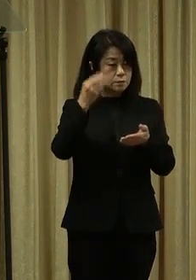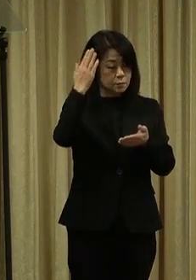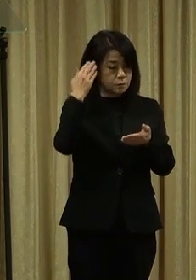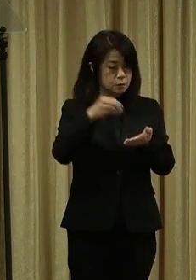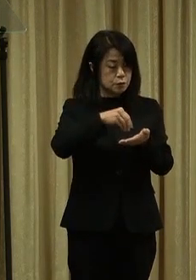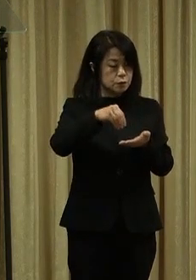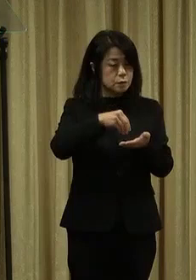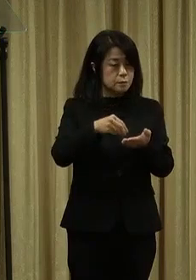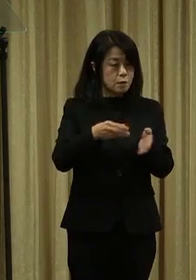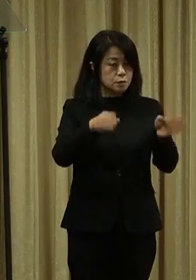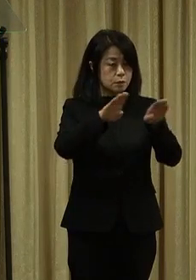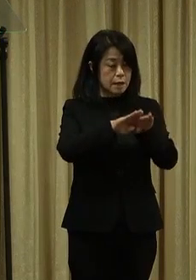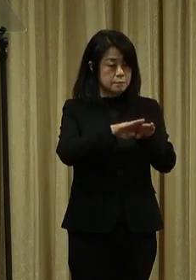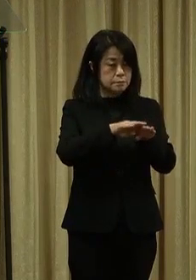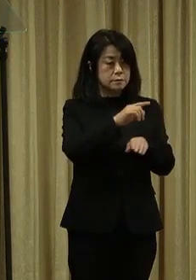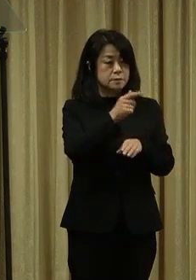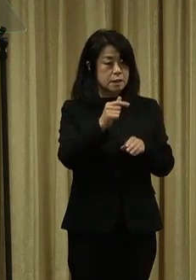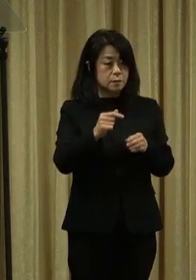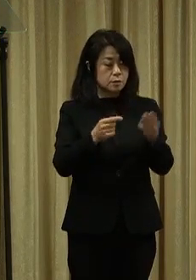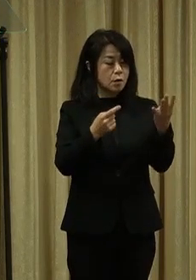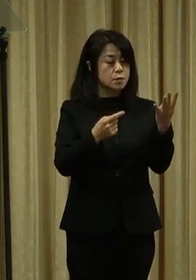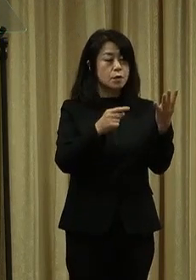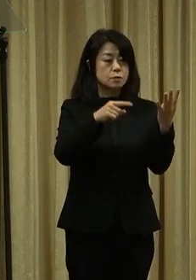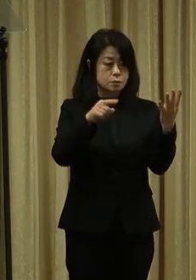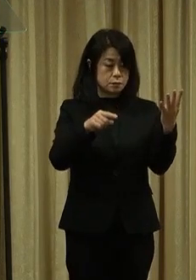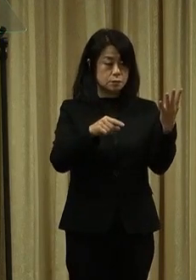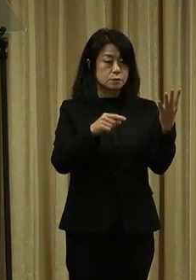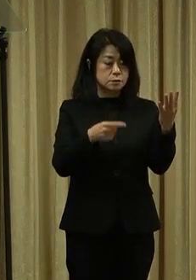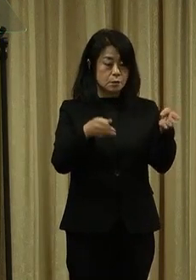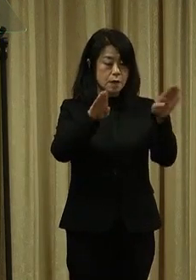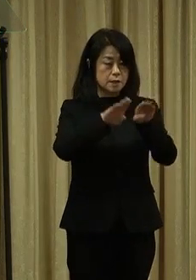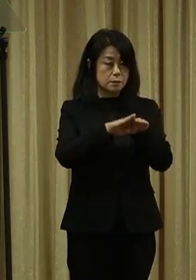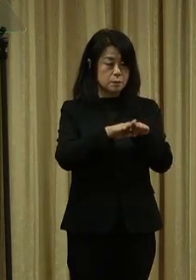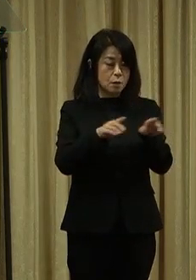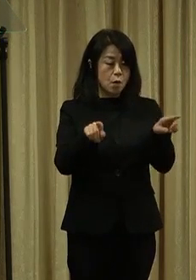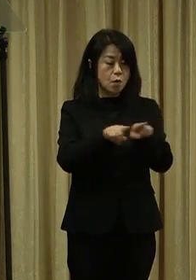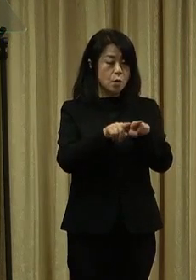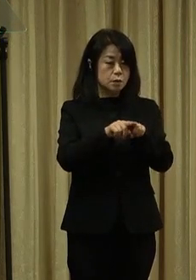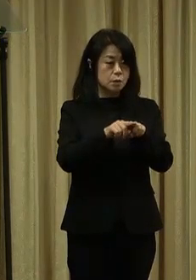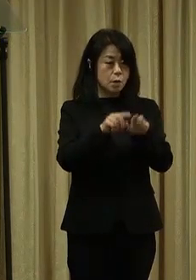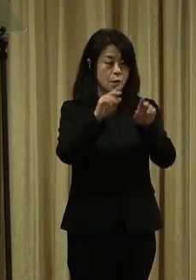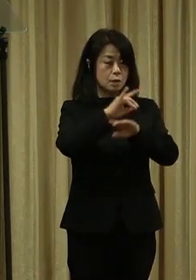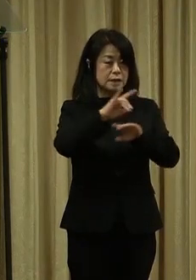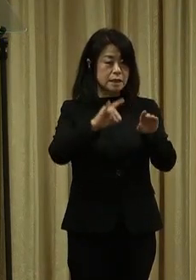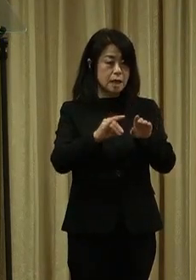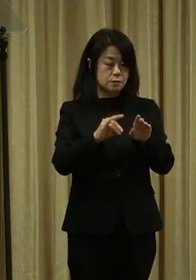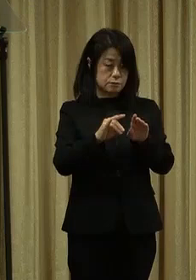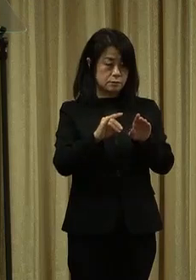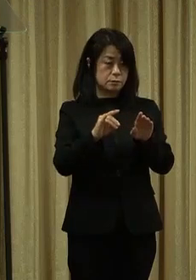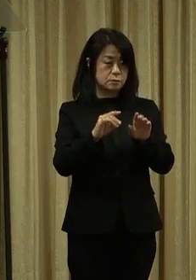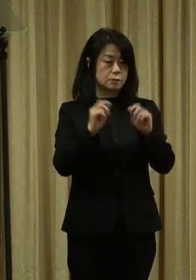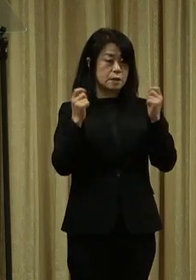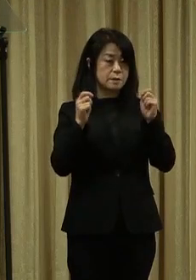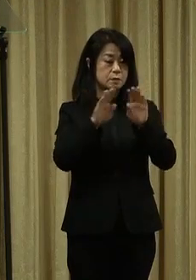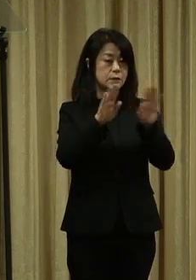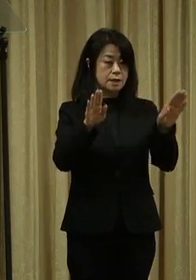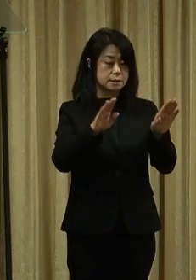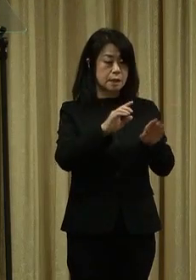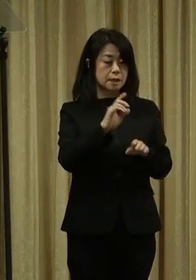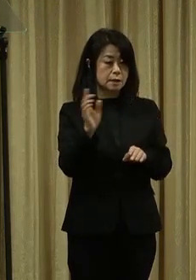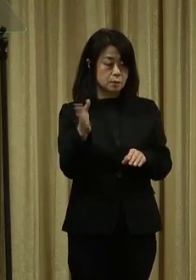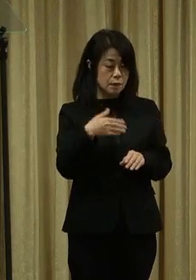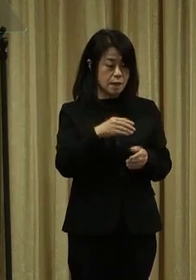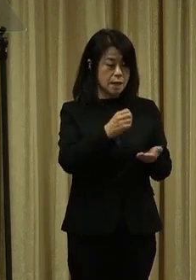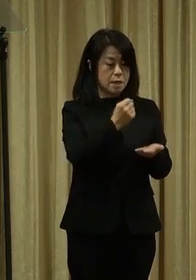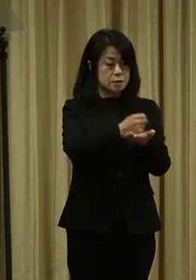国文学館の4館の連携による企画展の開催やデジタルスタンプラリーを実施します。次